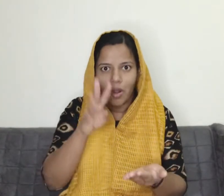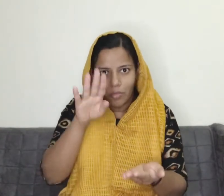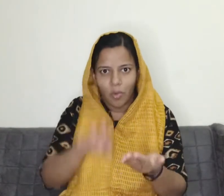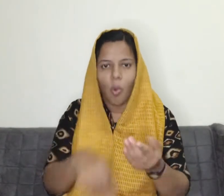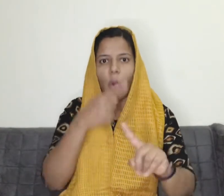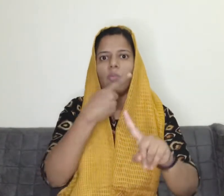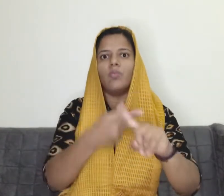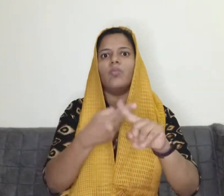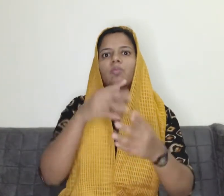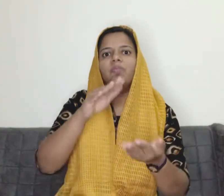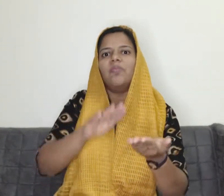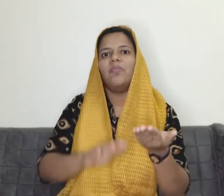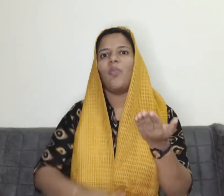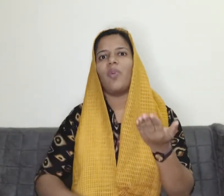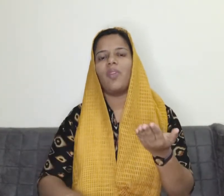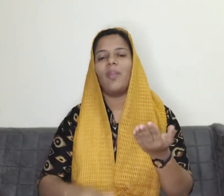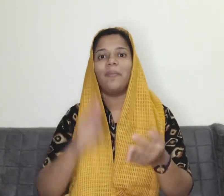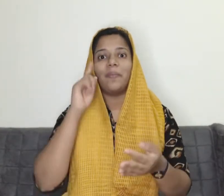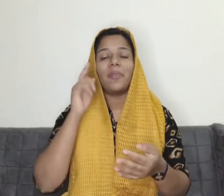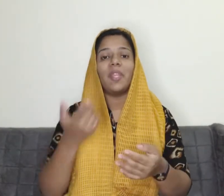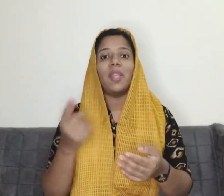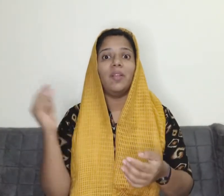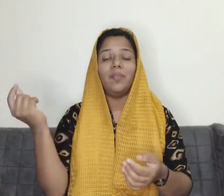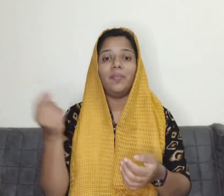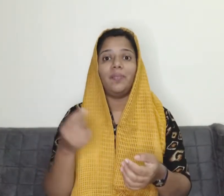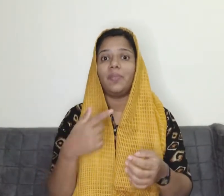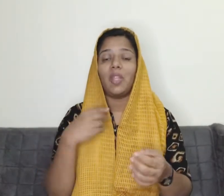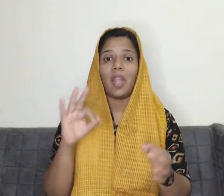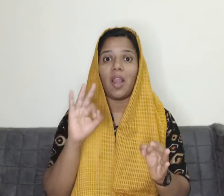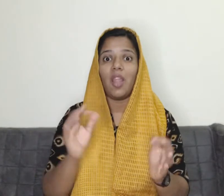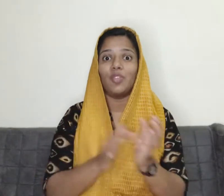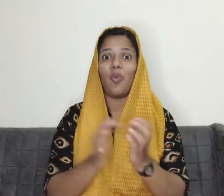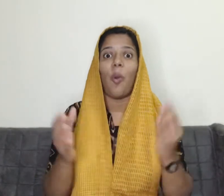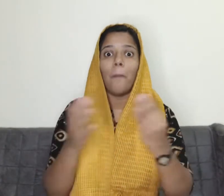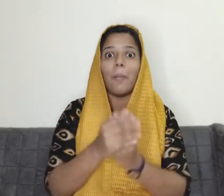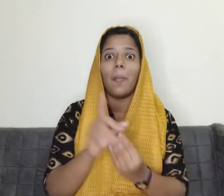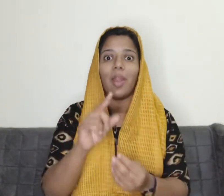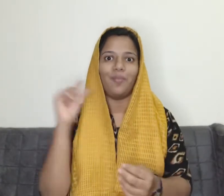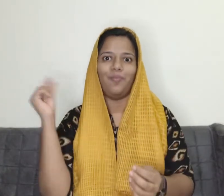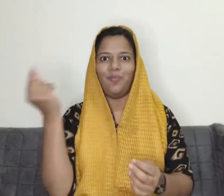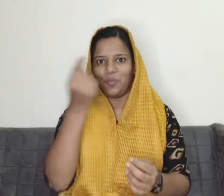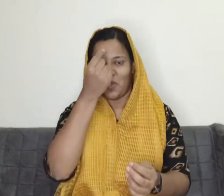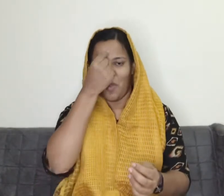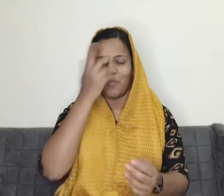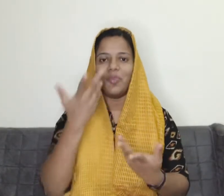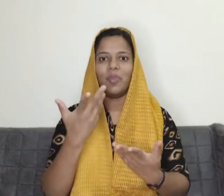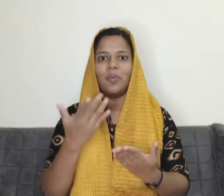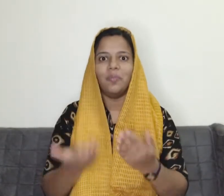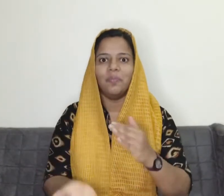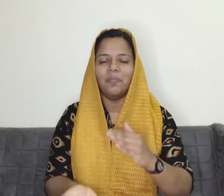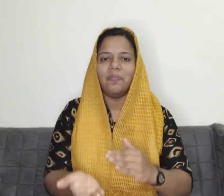തിരിച്ച് ഓപ്പോസിറ്റായി മാറി. എന്നാൽ പ്രസൻസ് അനുഭവിച്ച് ജീവിച്ച ദാവീദിൻ്റെ ജീവിതം ആമൻ